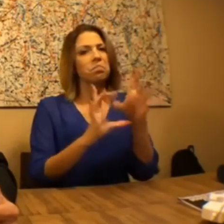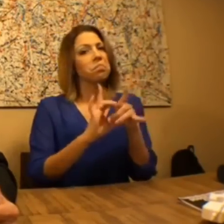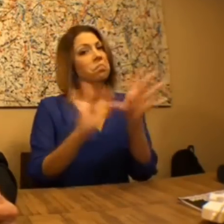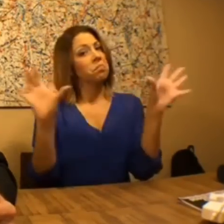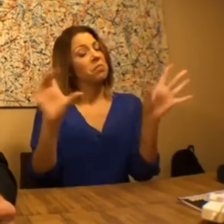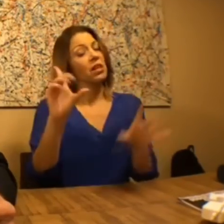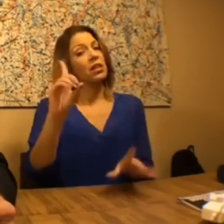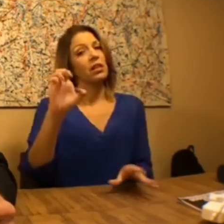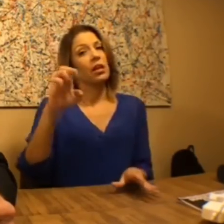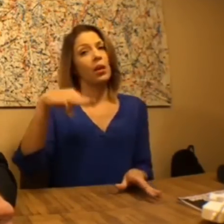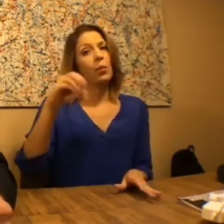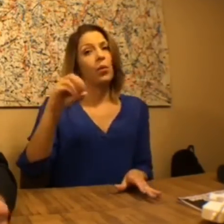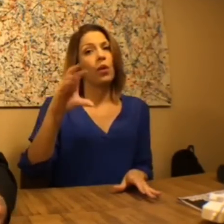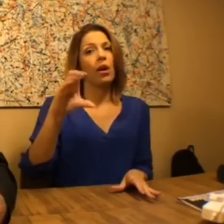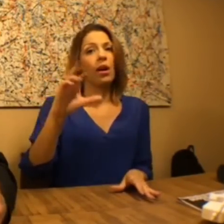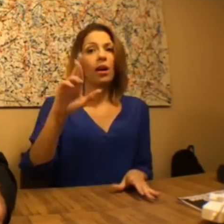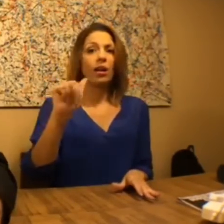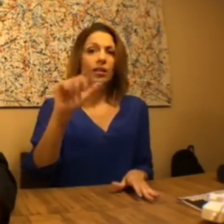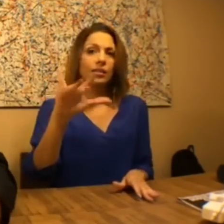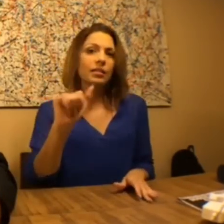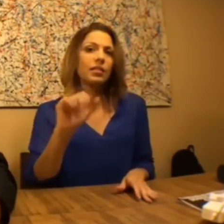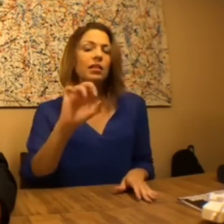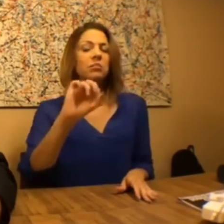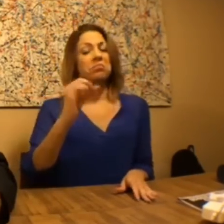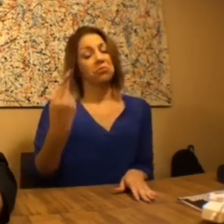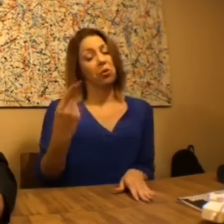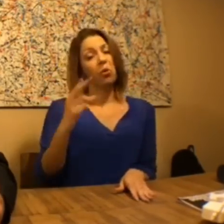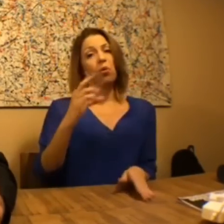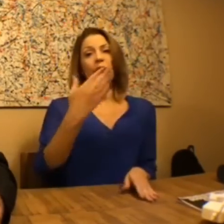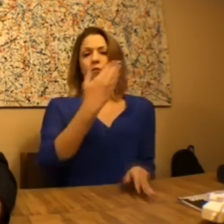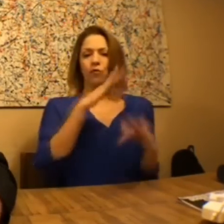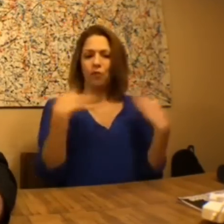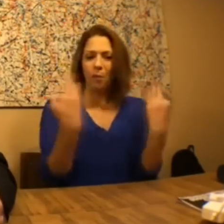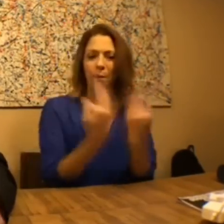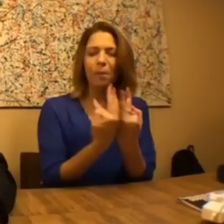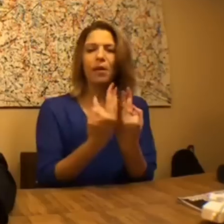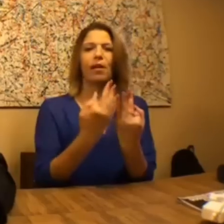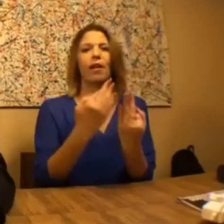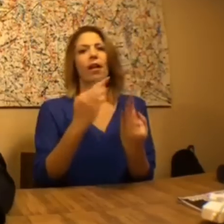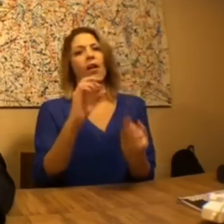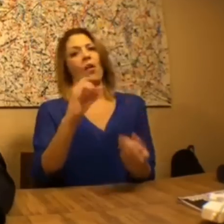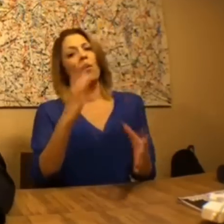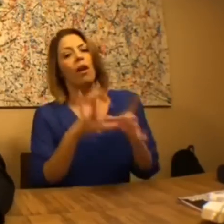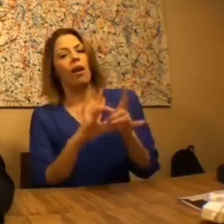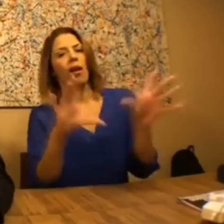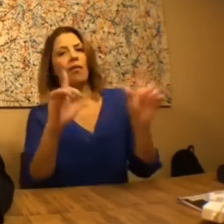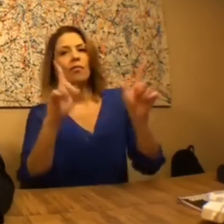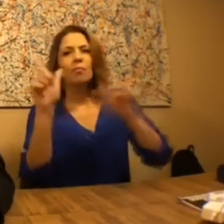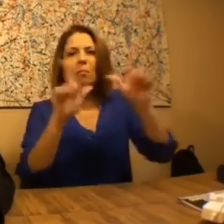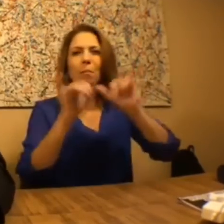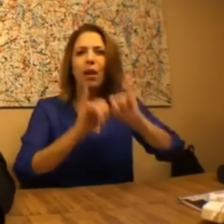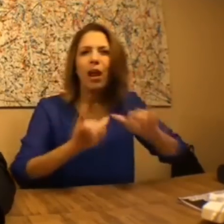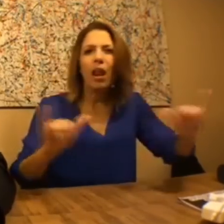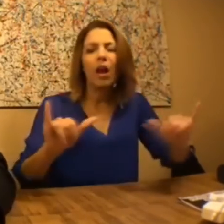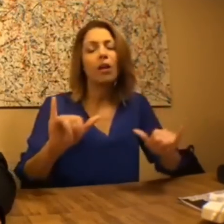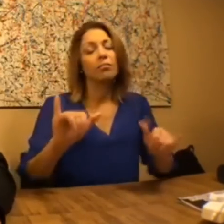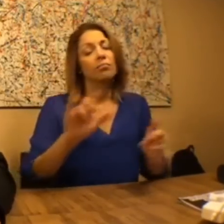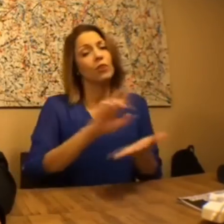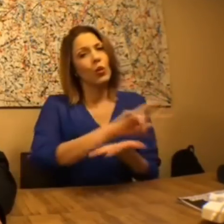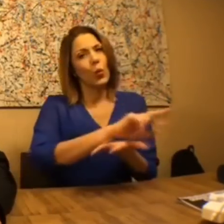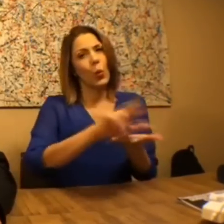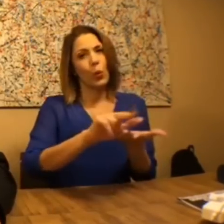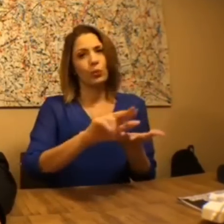a liberdade, a família, a liberdade de imprensa, entre outras coisas. Então, primeira coisa, aqui na